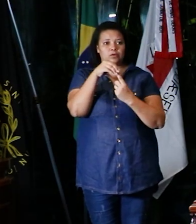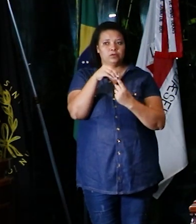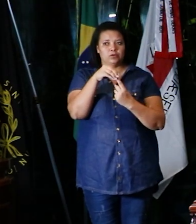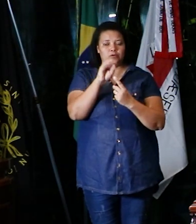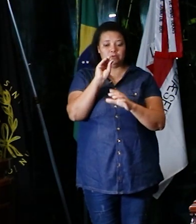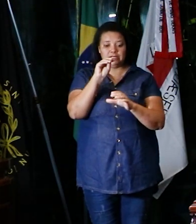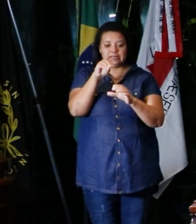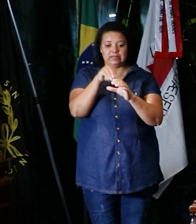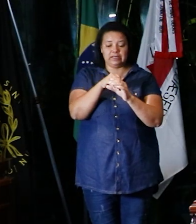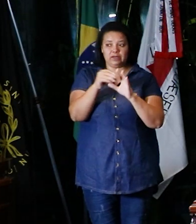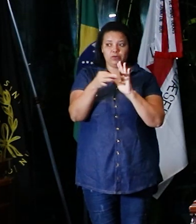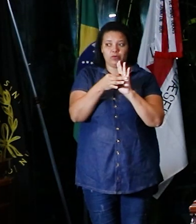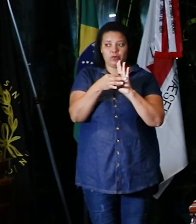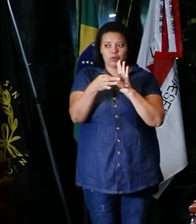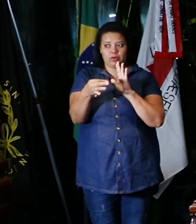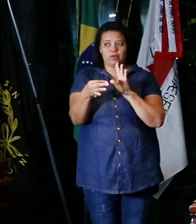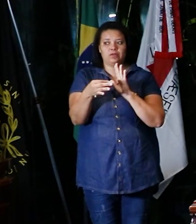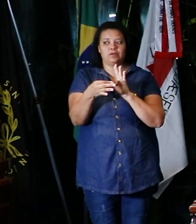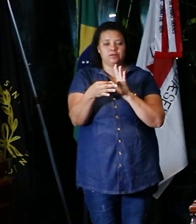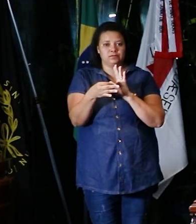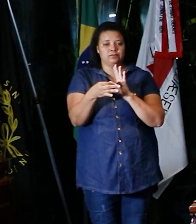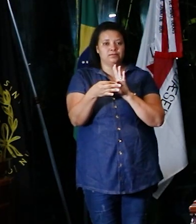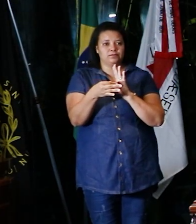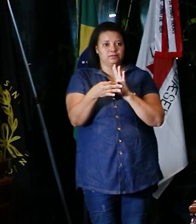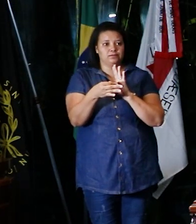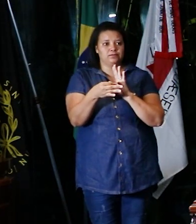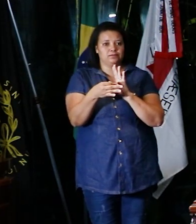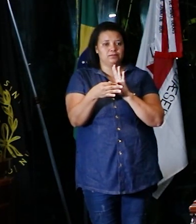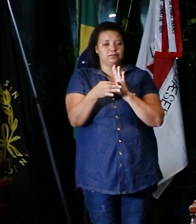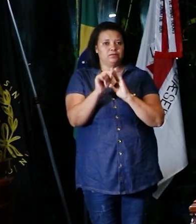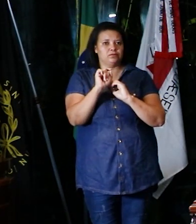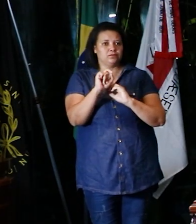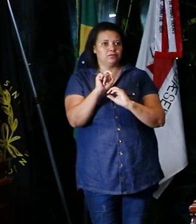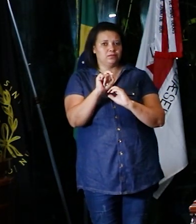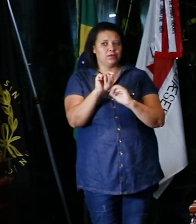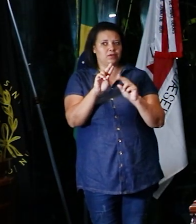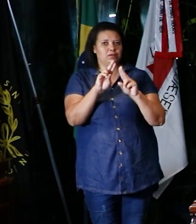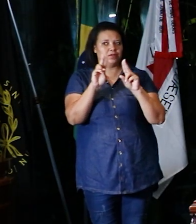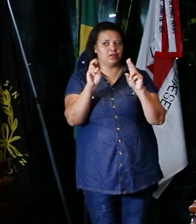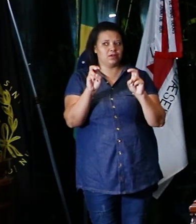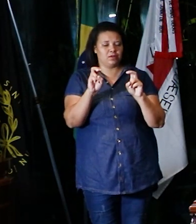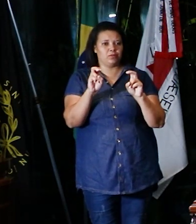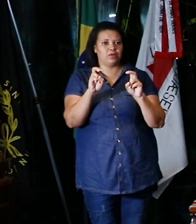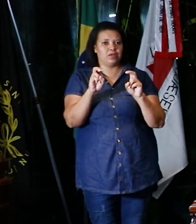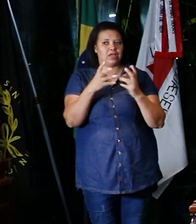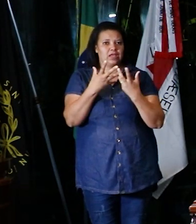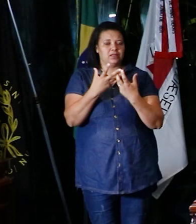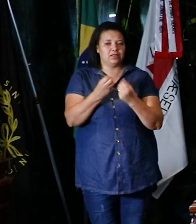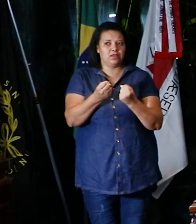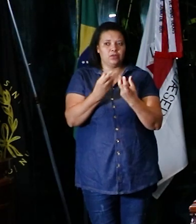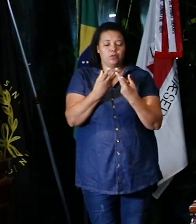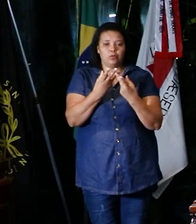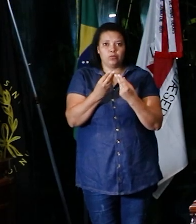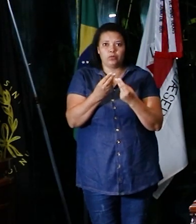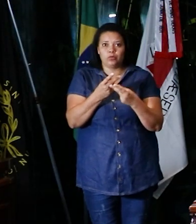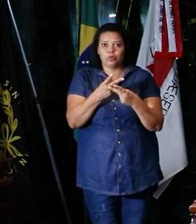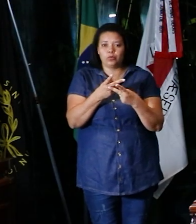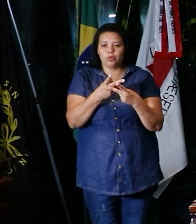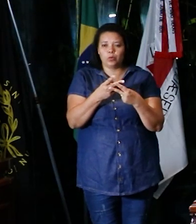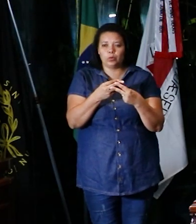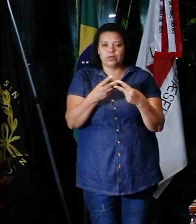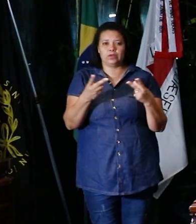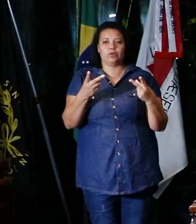crônica, né? A crônica é aquele gênero que aceita muita coisa e